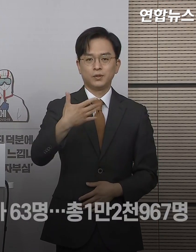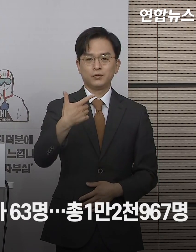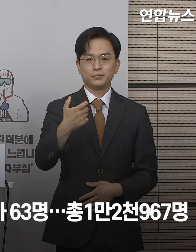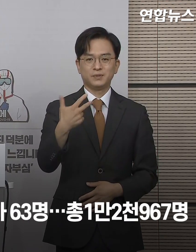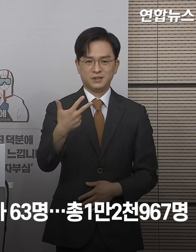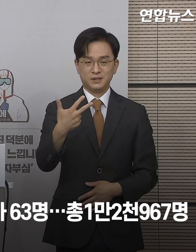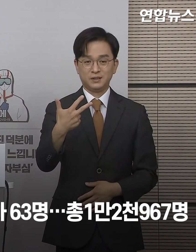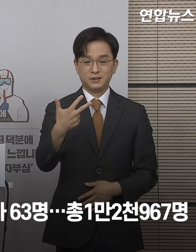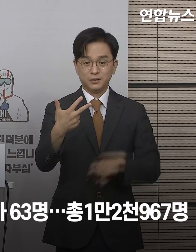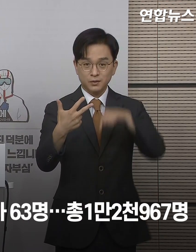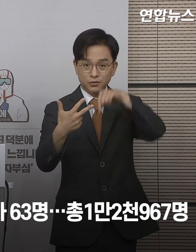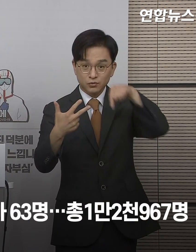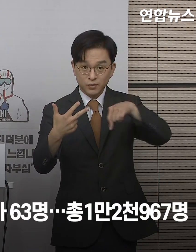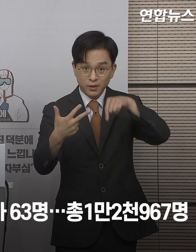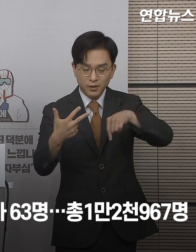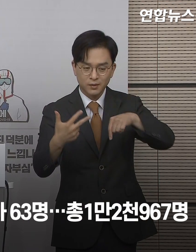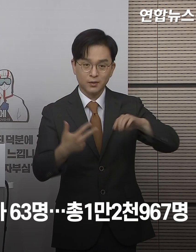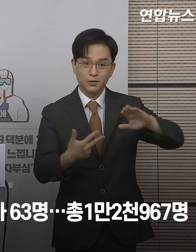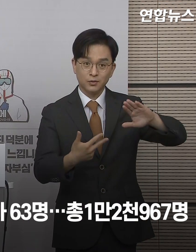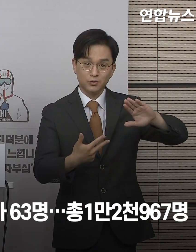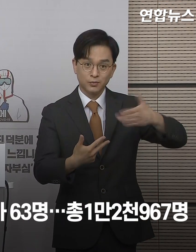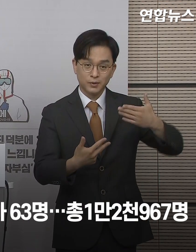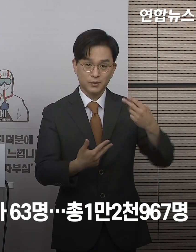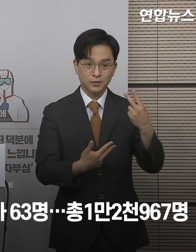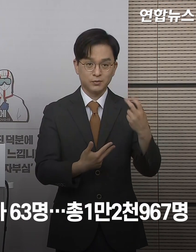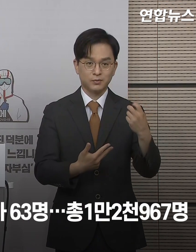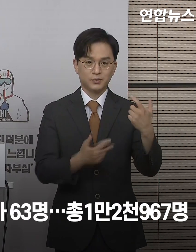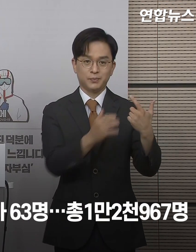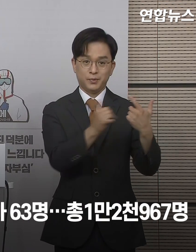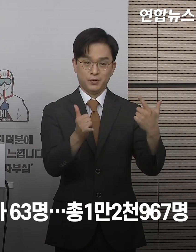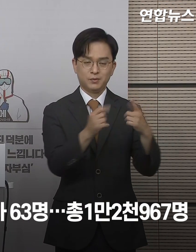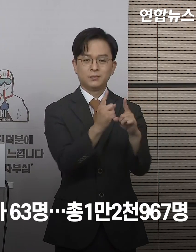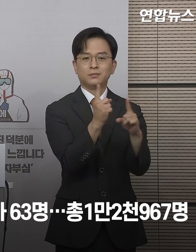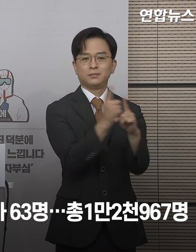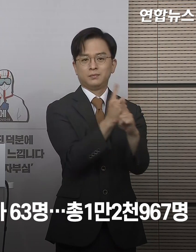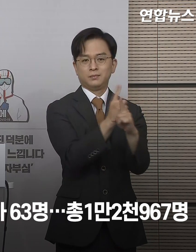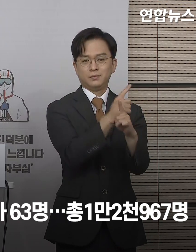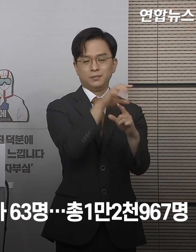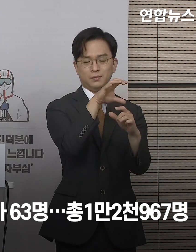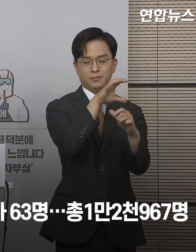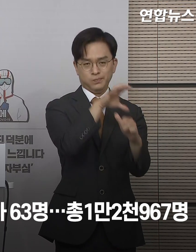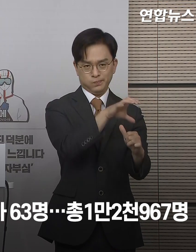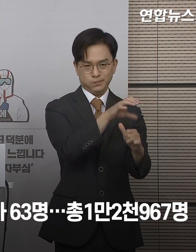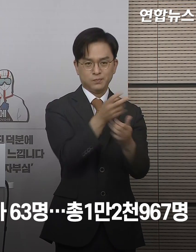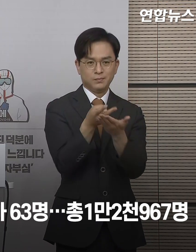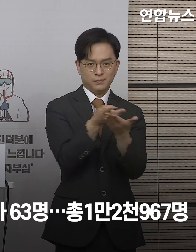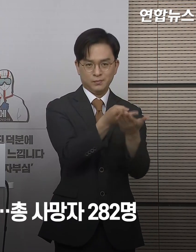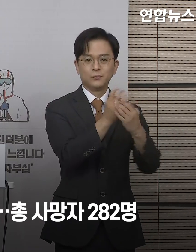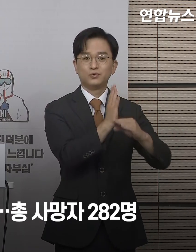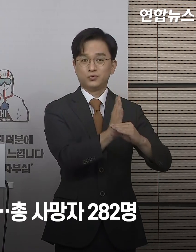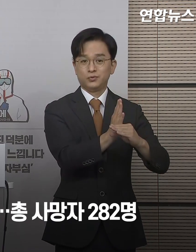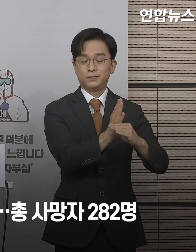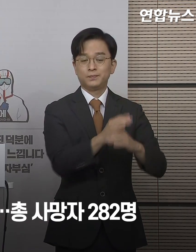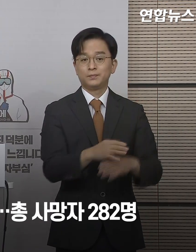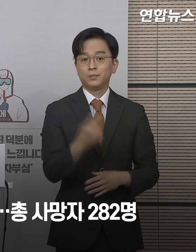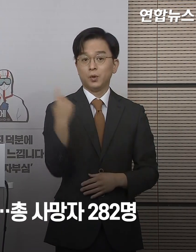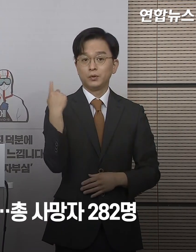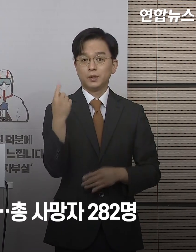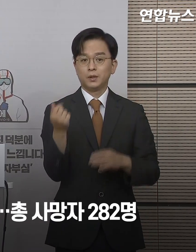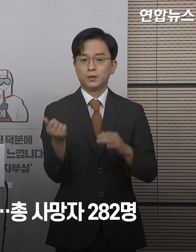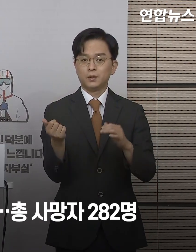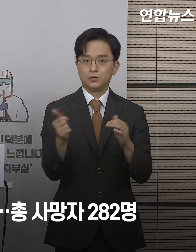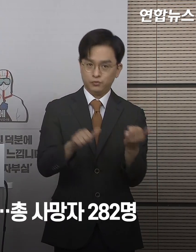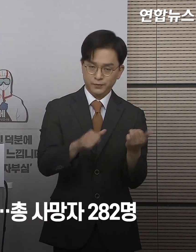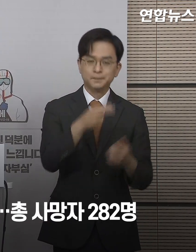12,967명이며 이 가운데 926명의 환자들이 치료를 현재 받고 있습니다. 어제 사망하신